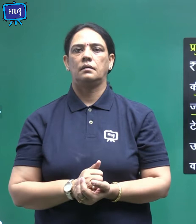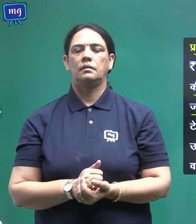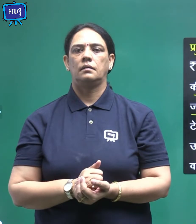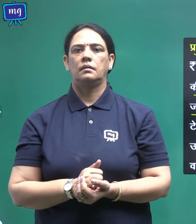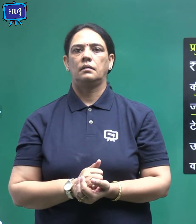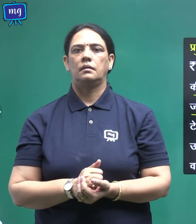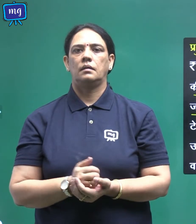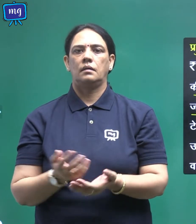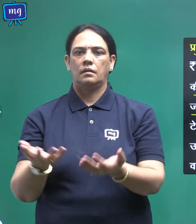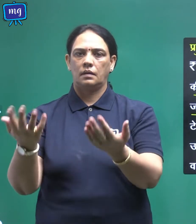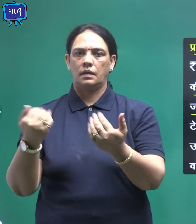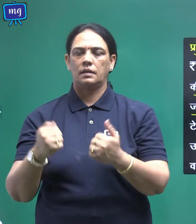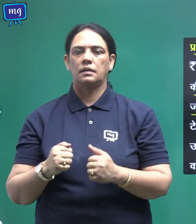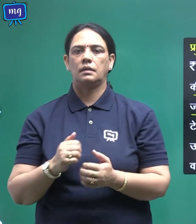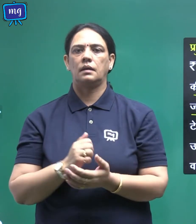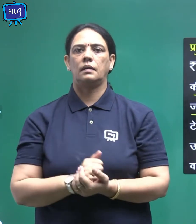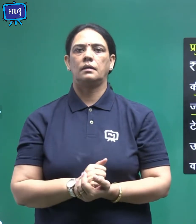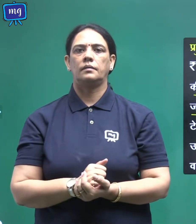वसूला जाता है।